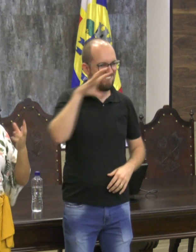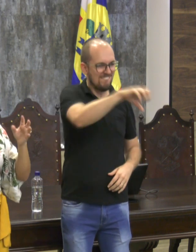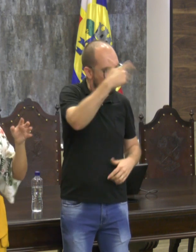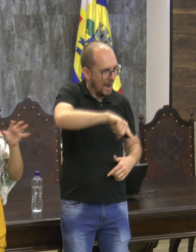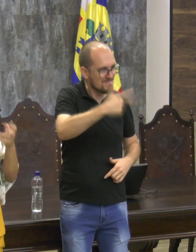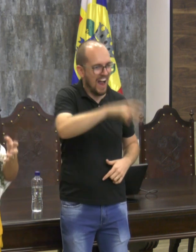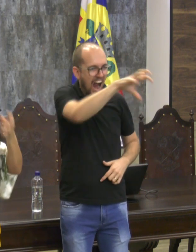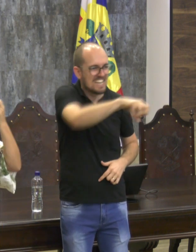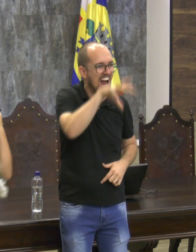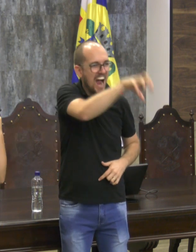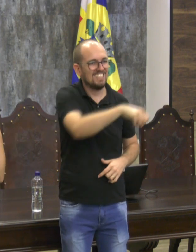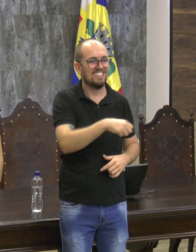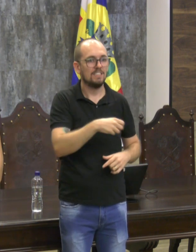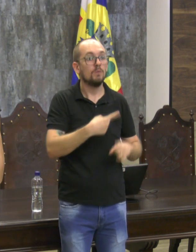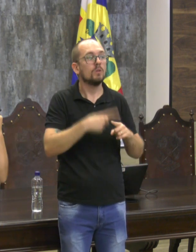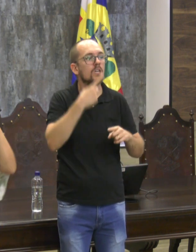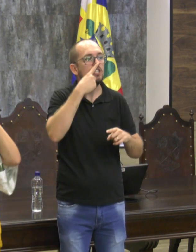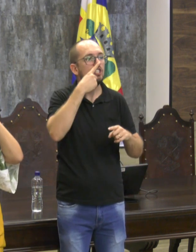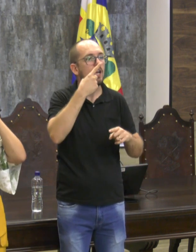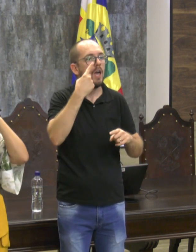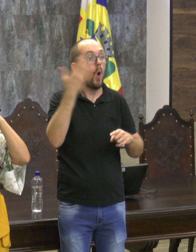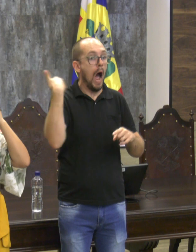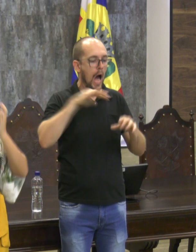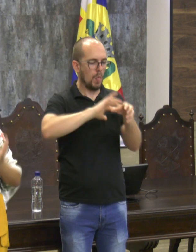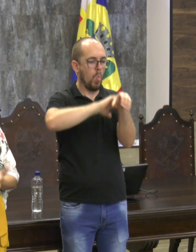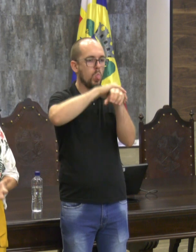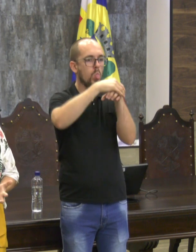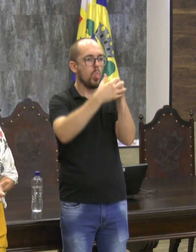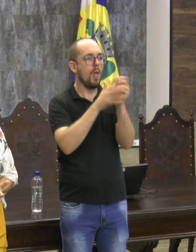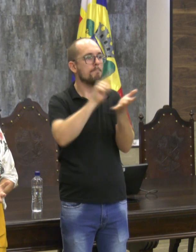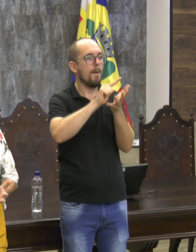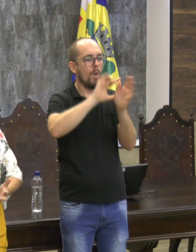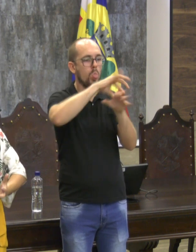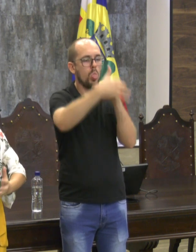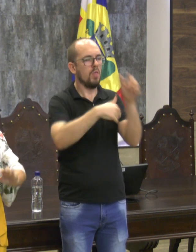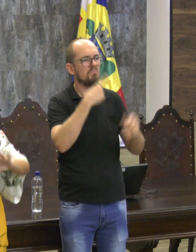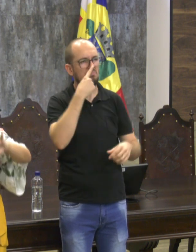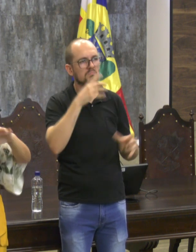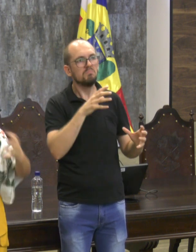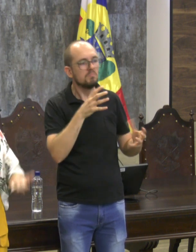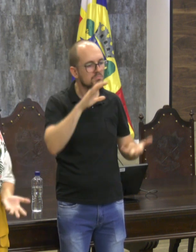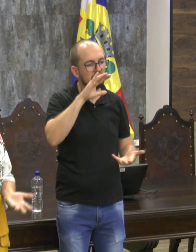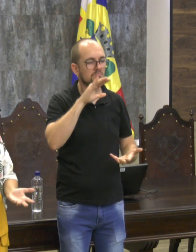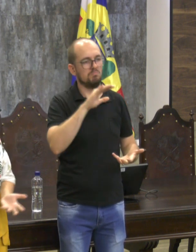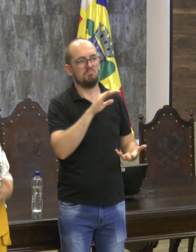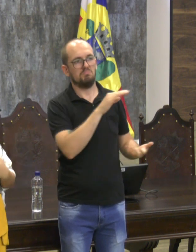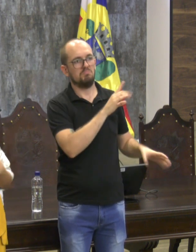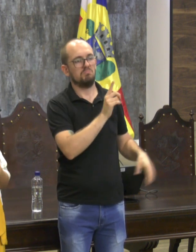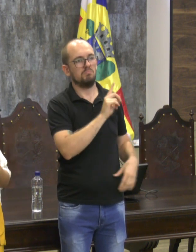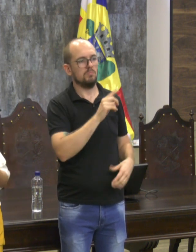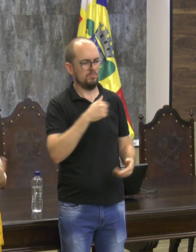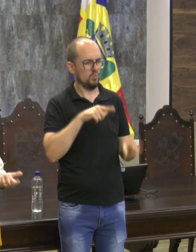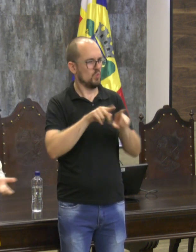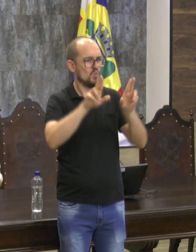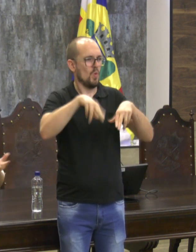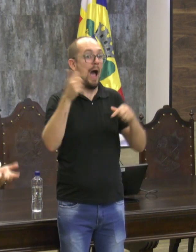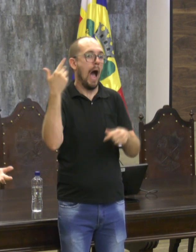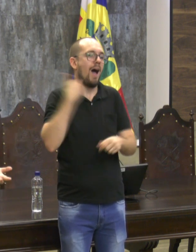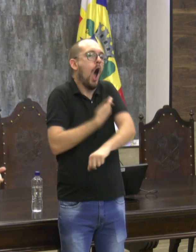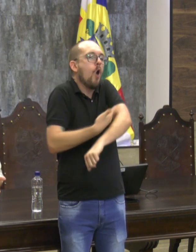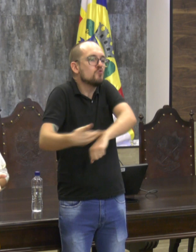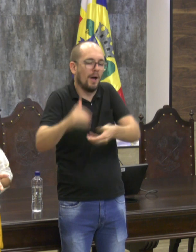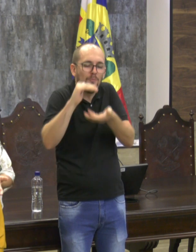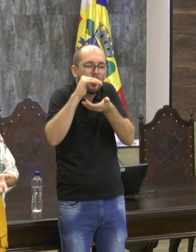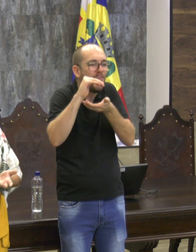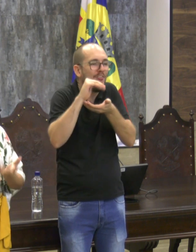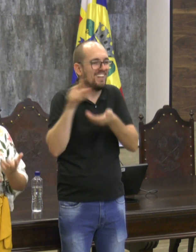pegou. Porque aberto ele sentiu o cheiro, então ele sabia o que era. Mas o grande, ele nunca pegou um ovo daquele tamanho. Eu também nunca tinha visto, era muito grande